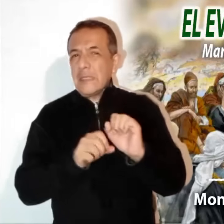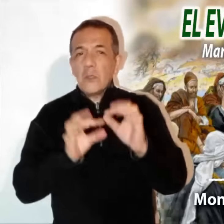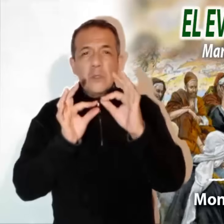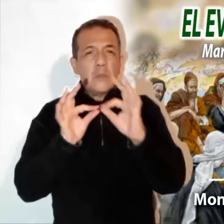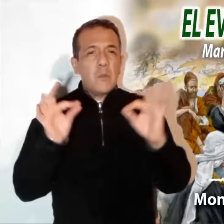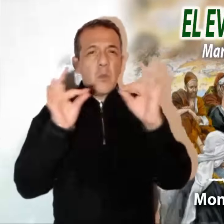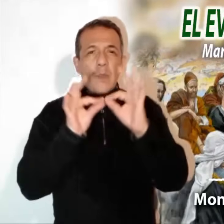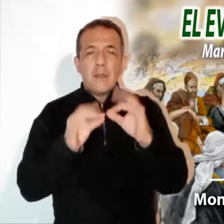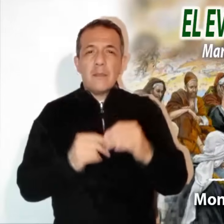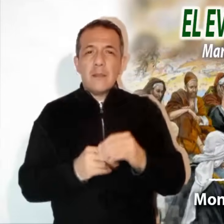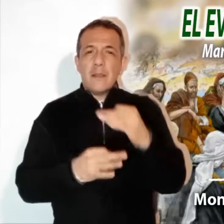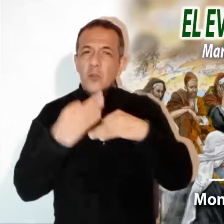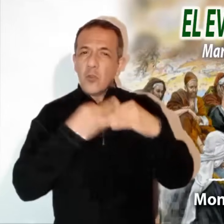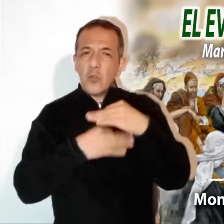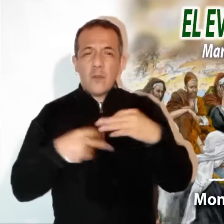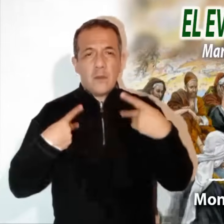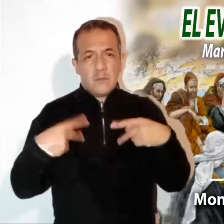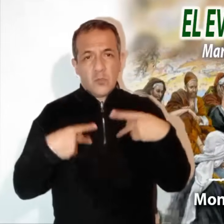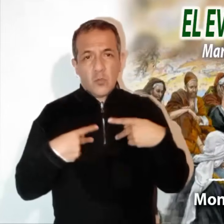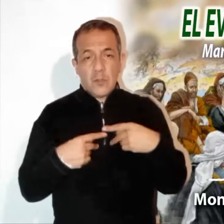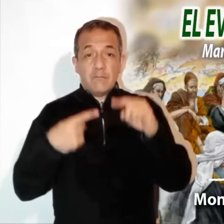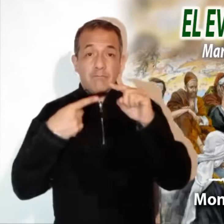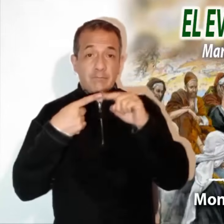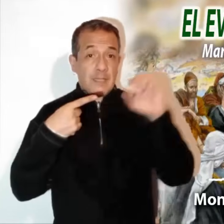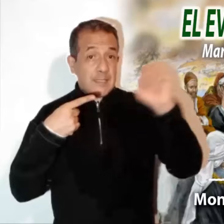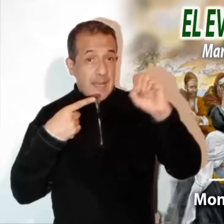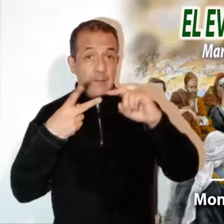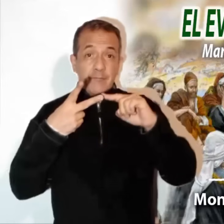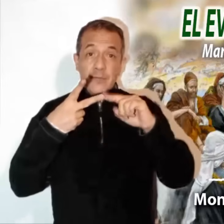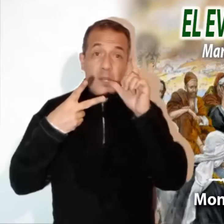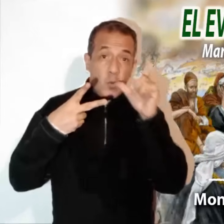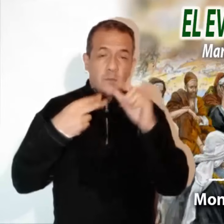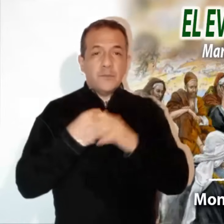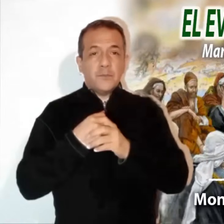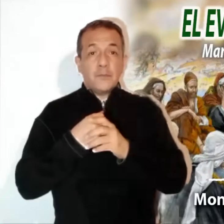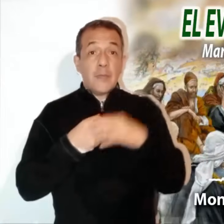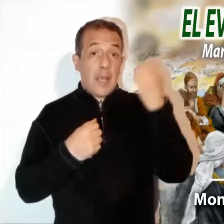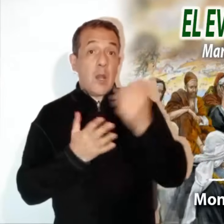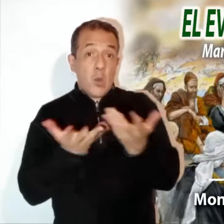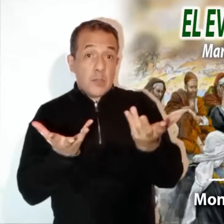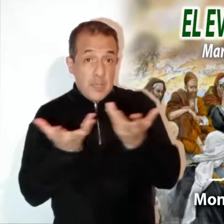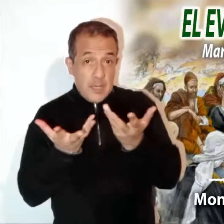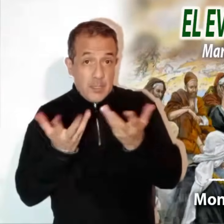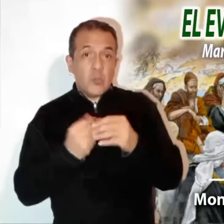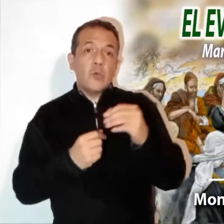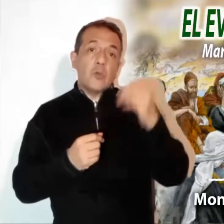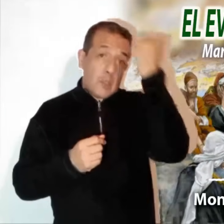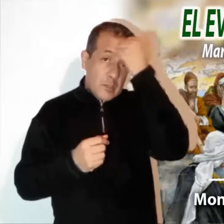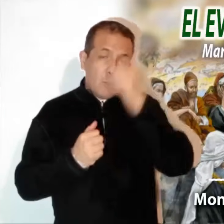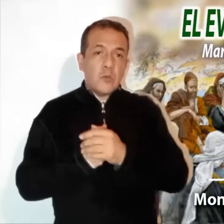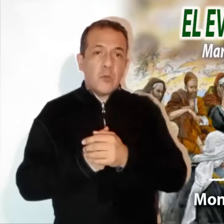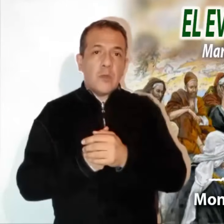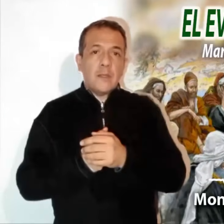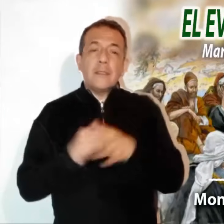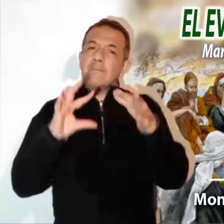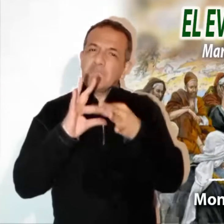de los Apóstoles nos muestran una vida que puede sintetizarlos. San Bernabé. Los dos signos encierran